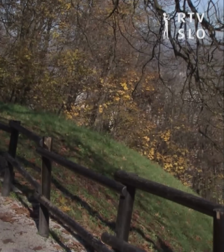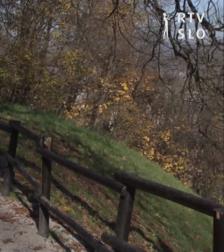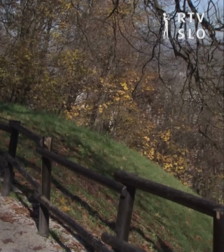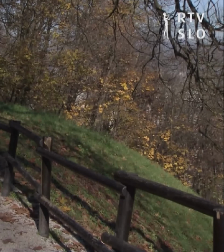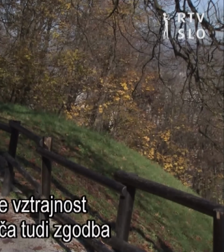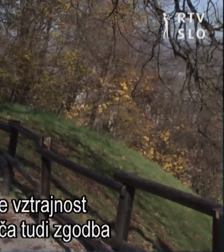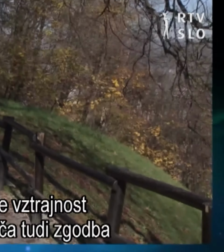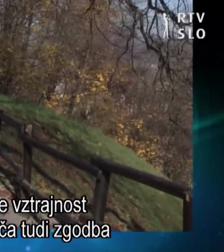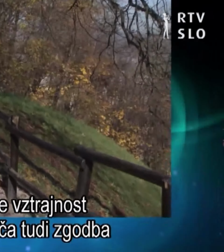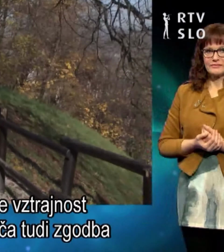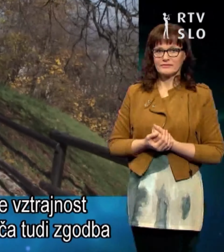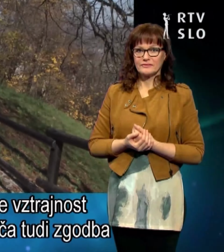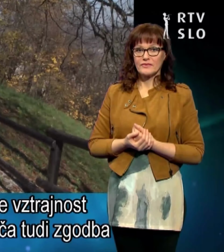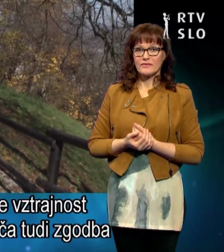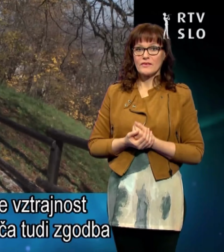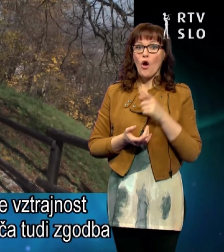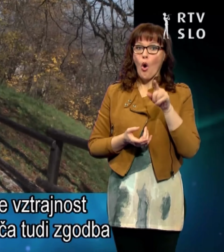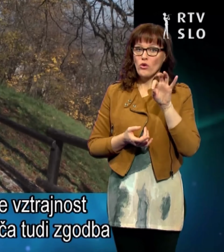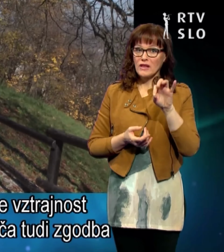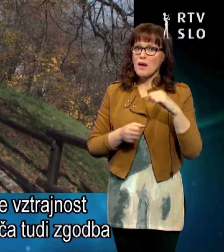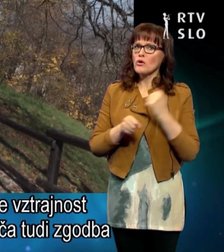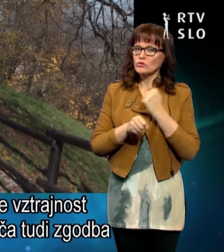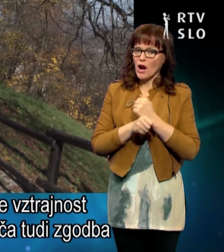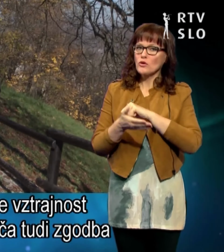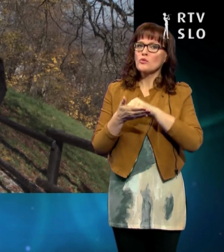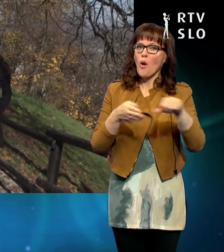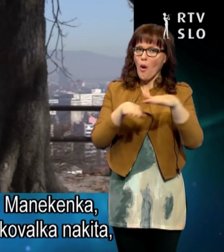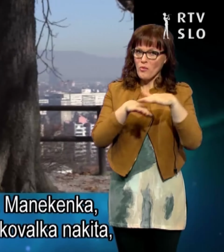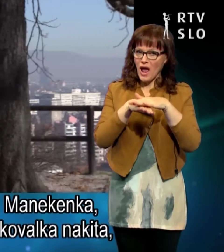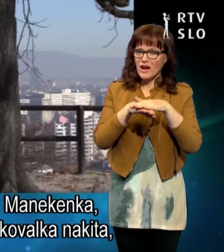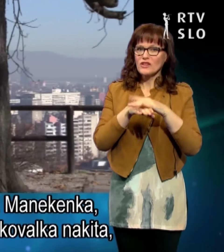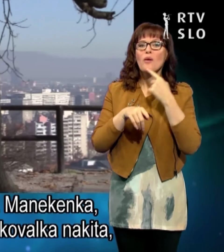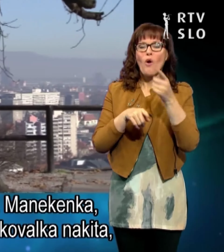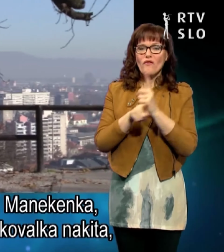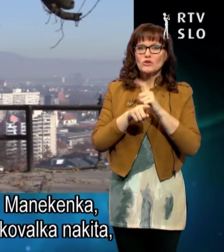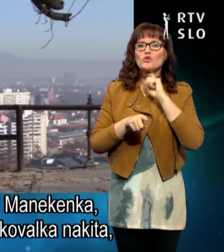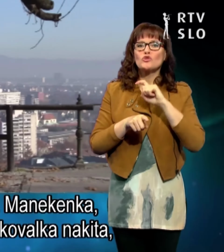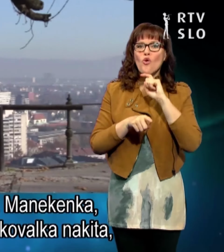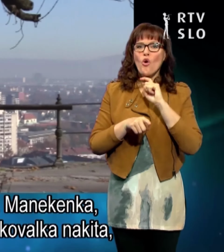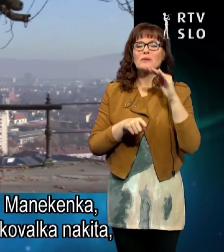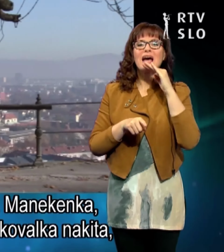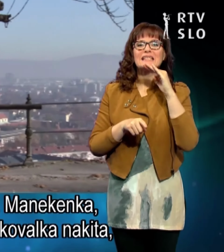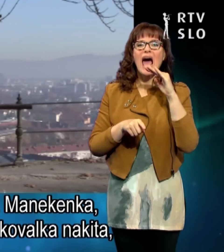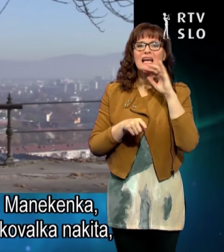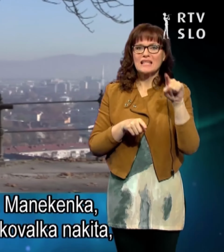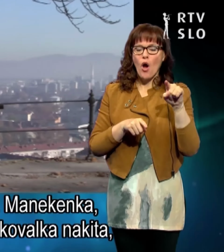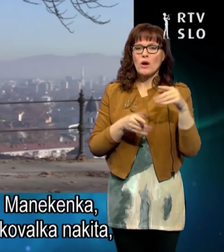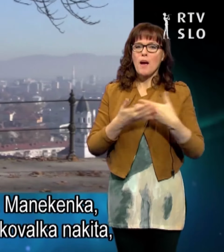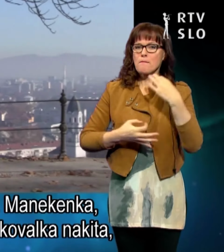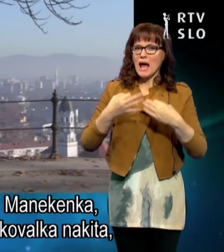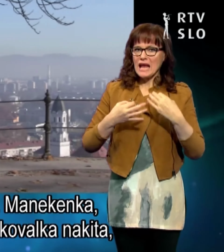O tem, da je ustrajnost poplačena, priča tudi zgodba Sare Savnik. Manekenka, fotomodel,